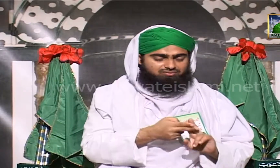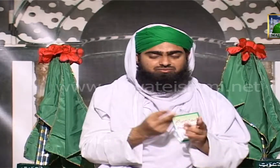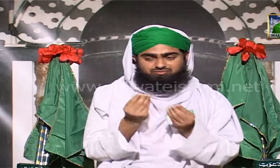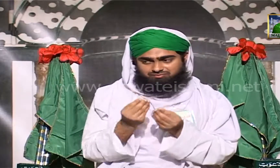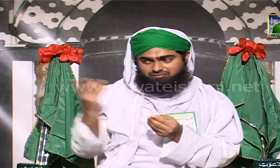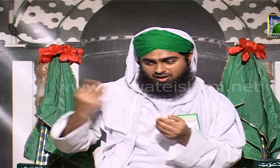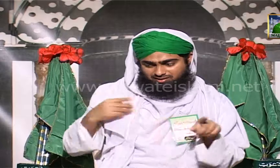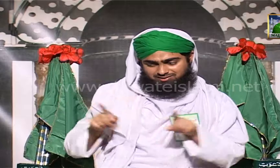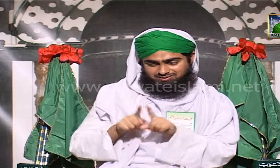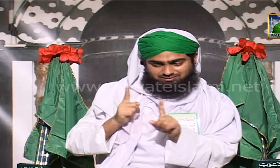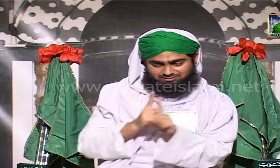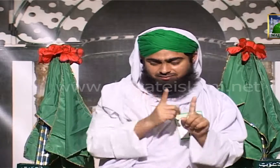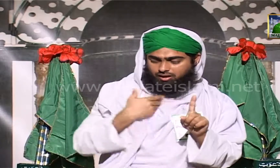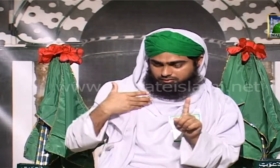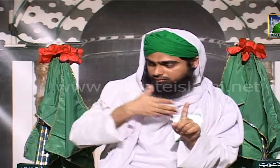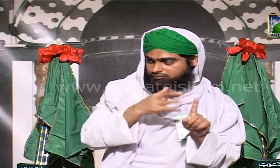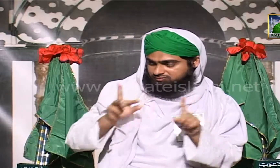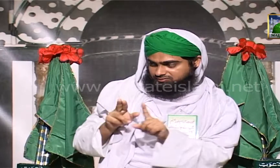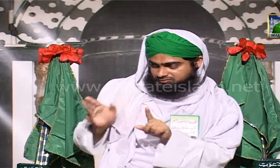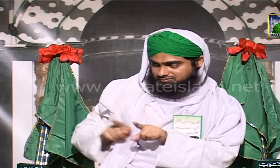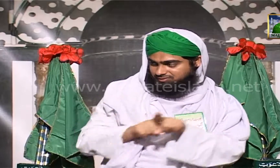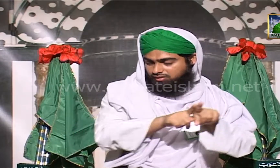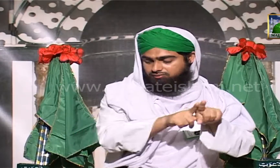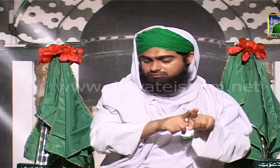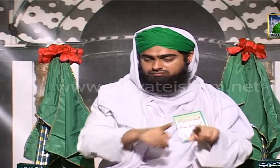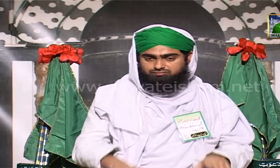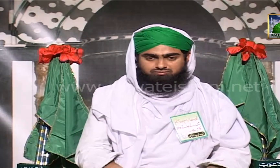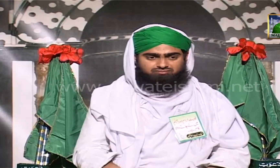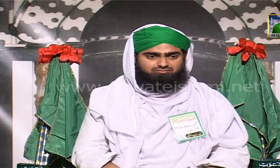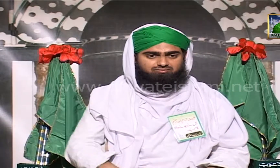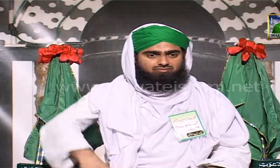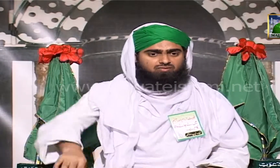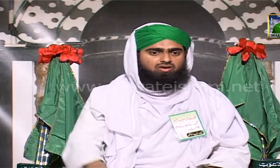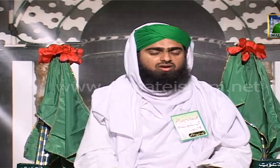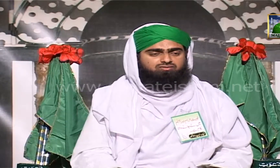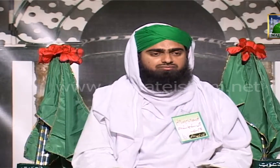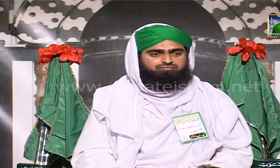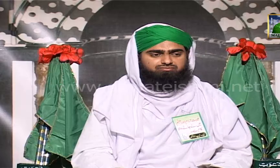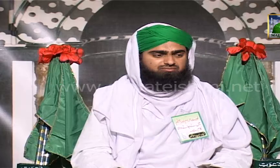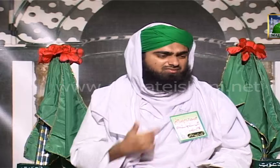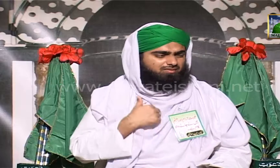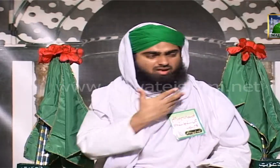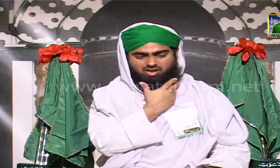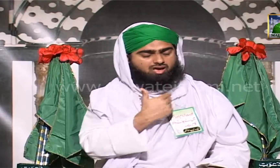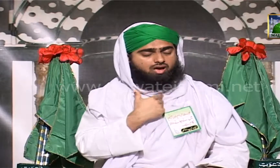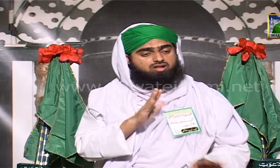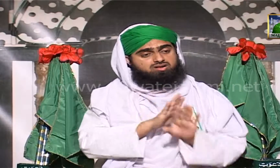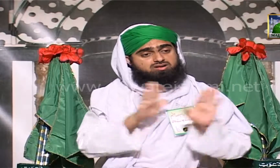میں کہا کہ اس وقت تک عہد پورا نہیں ہوگا میرا جب تک اللہ تعالیٰ خود مجھے مطلب ہے کہ صاف صاف حکم نہ دے، میرا